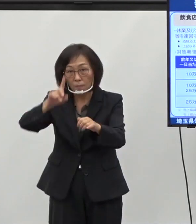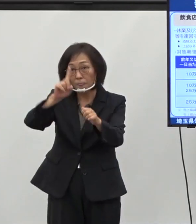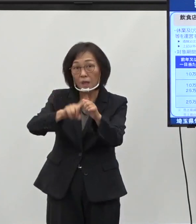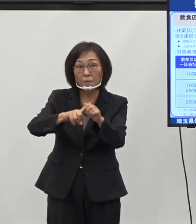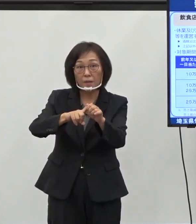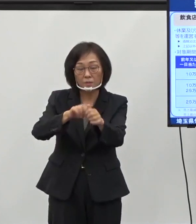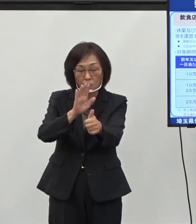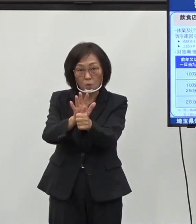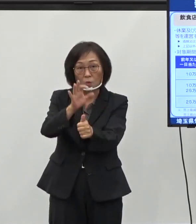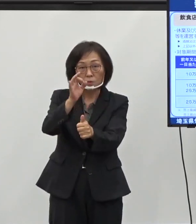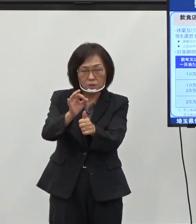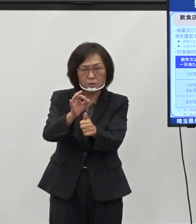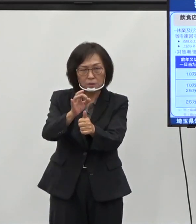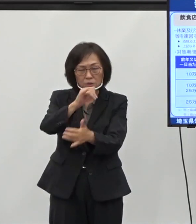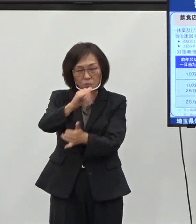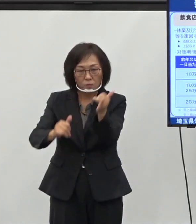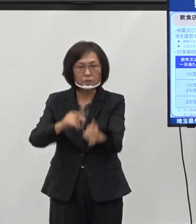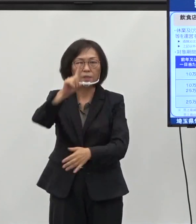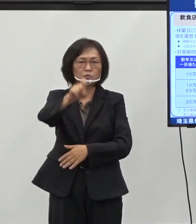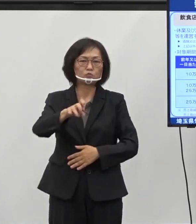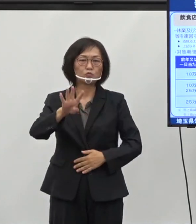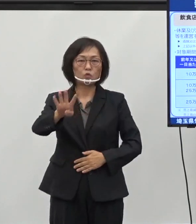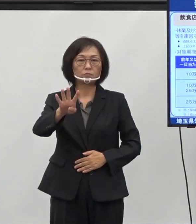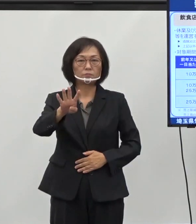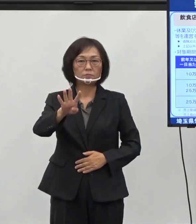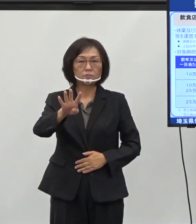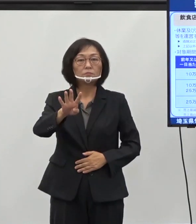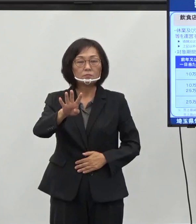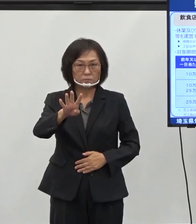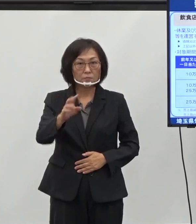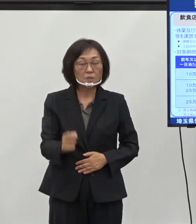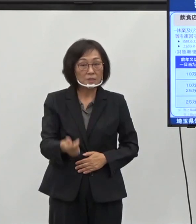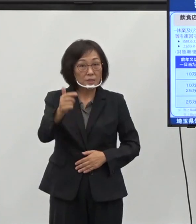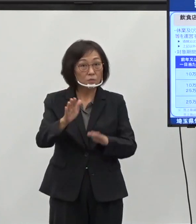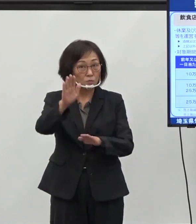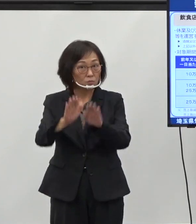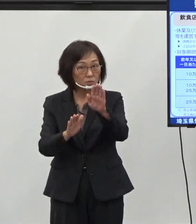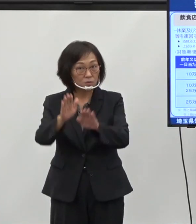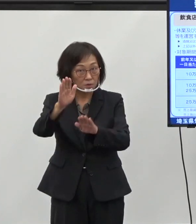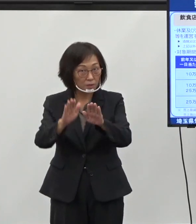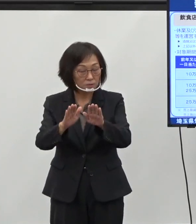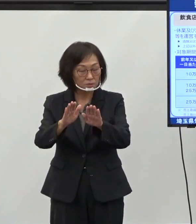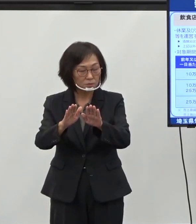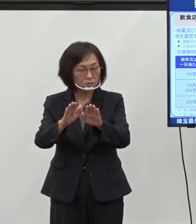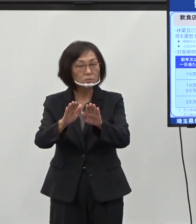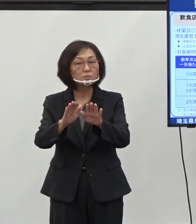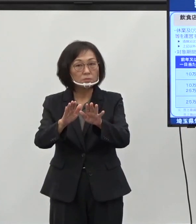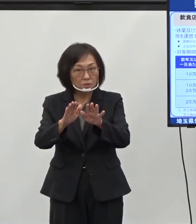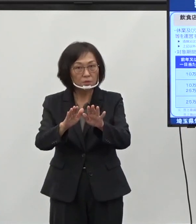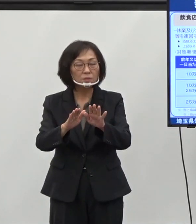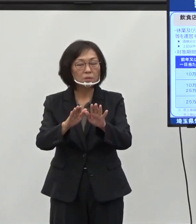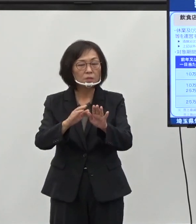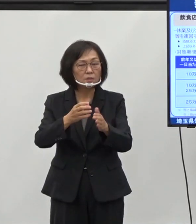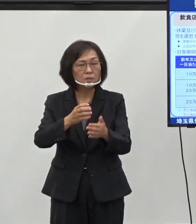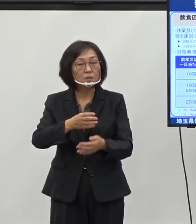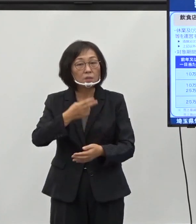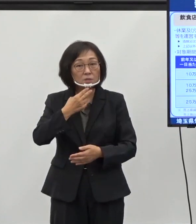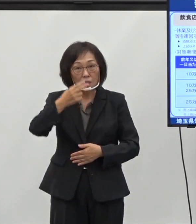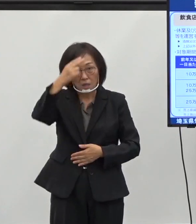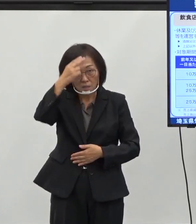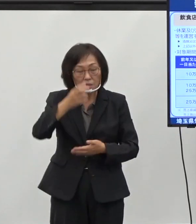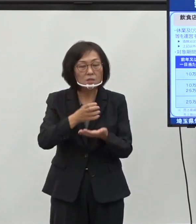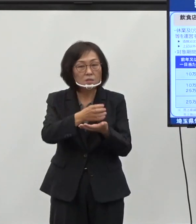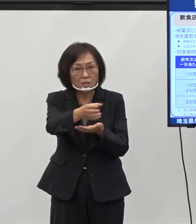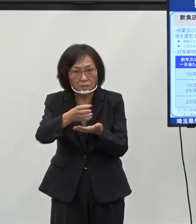第14期となりますけれども、緊急事態措置として酒類またはカラオケ設備を